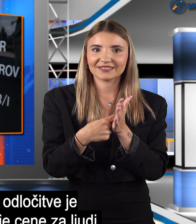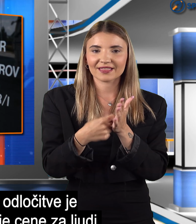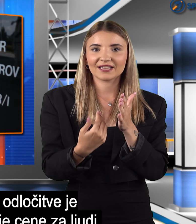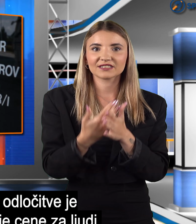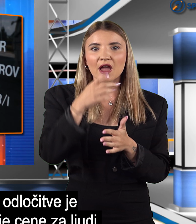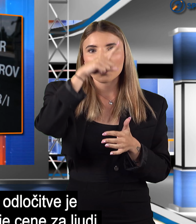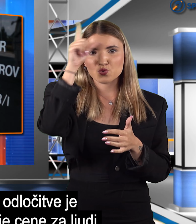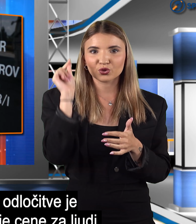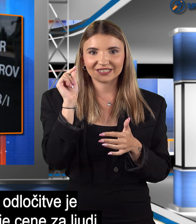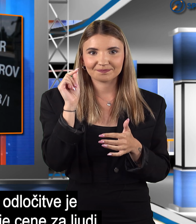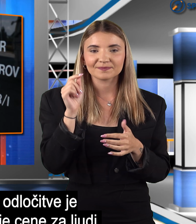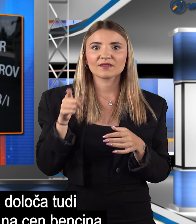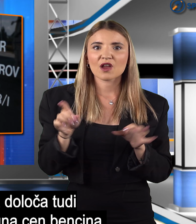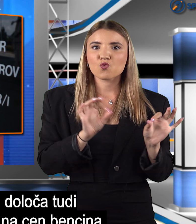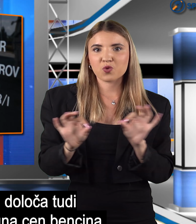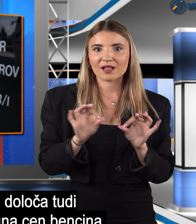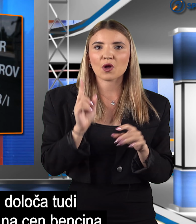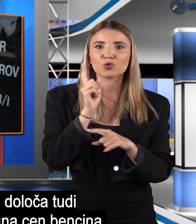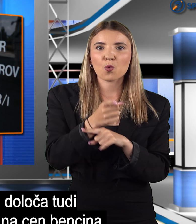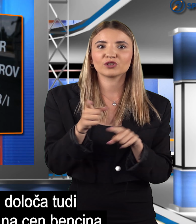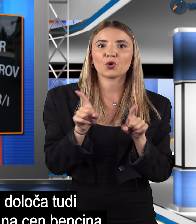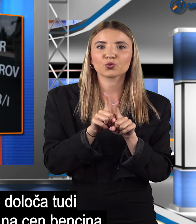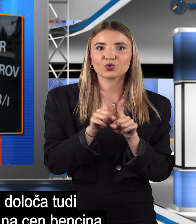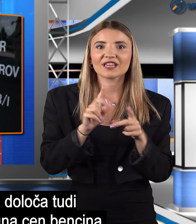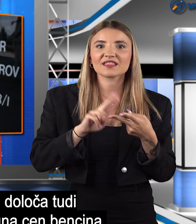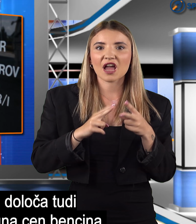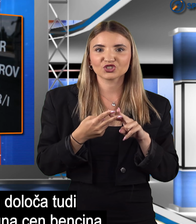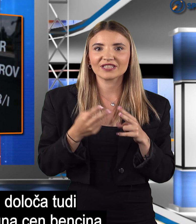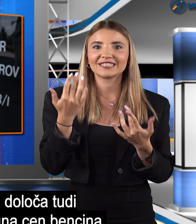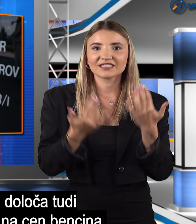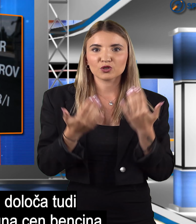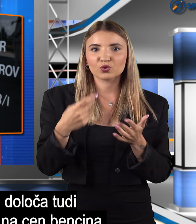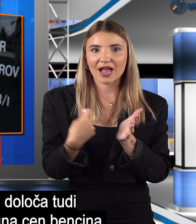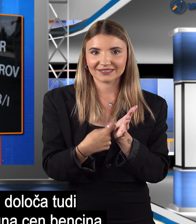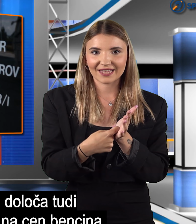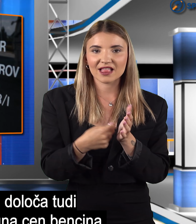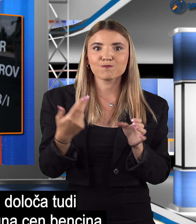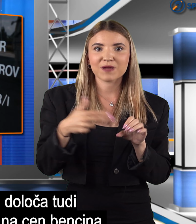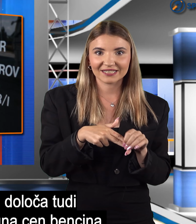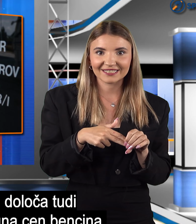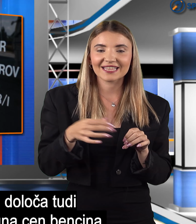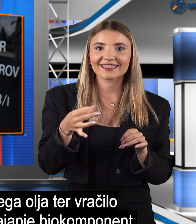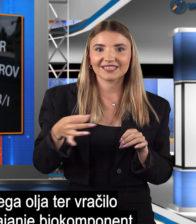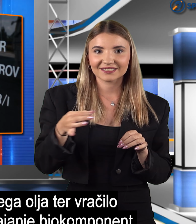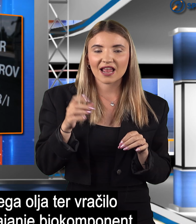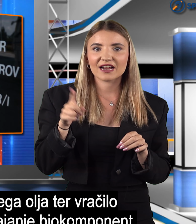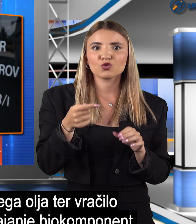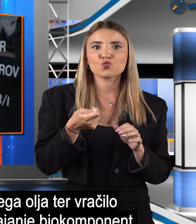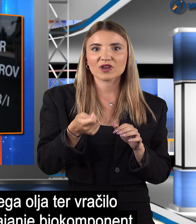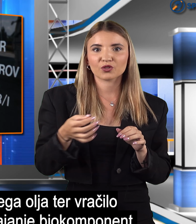cene za ljudi. Uredba določa tudi način izračuna cen bencina, dizla in kurilnega olja